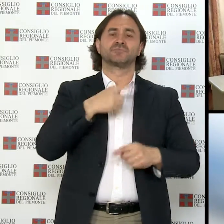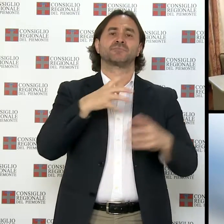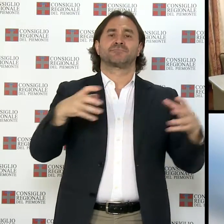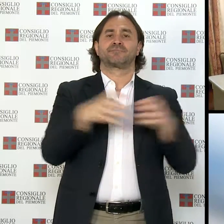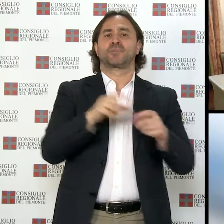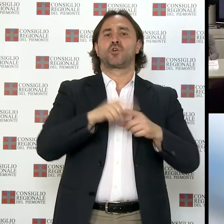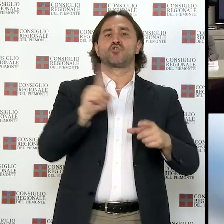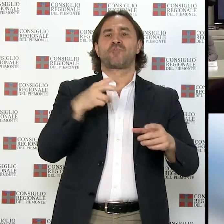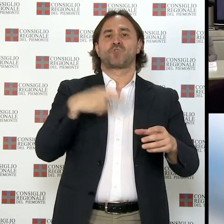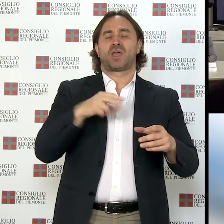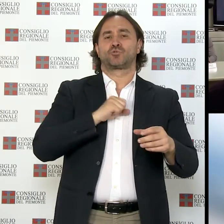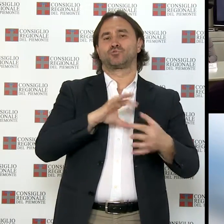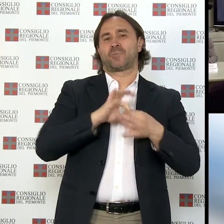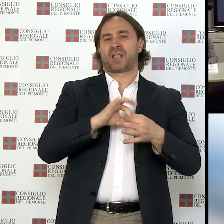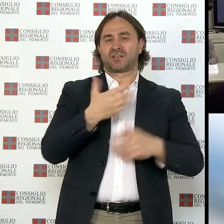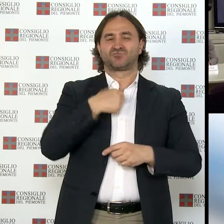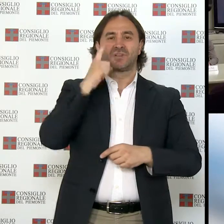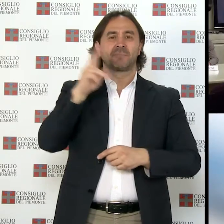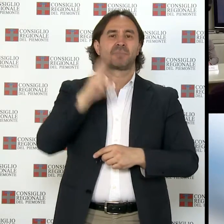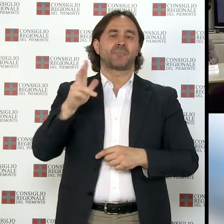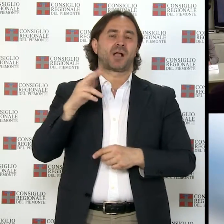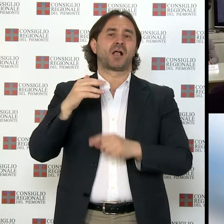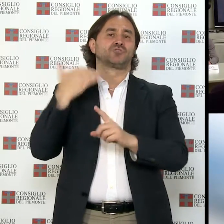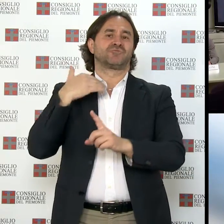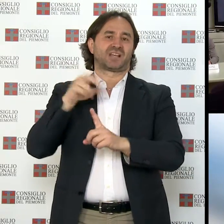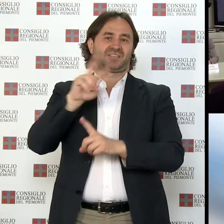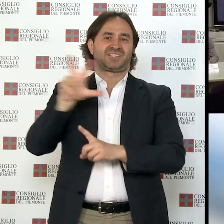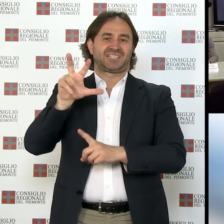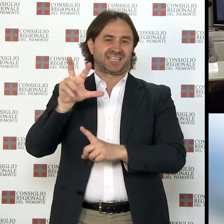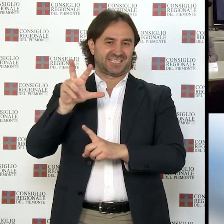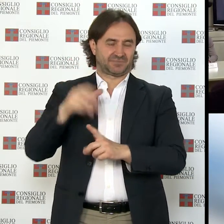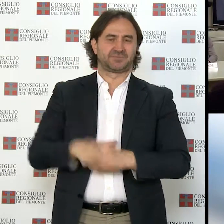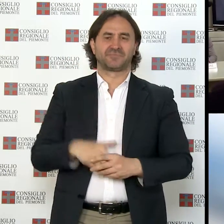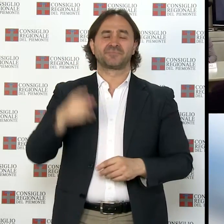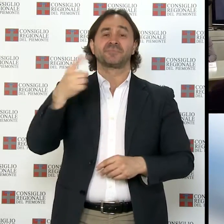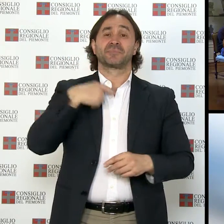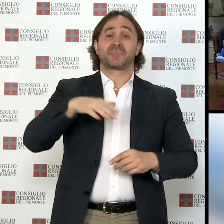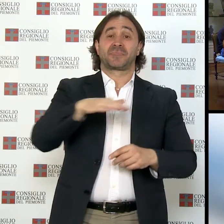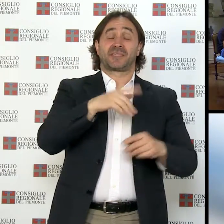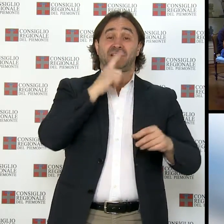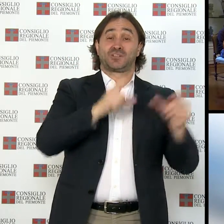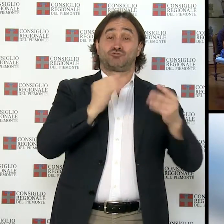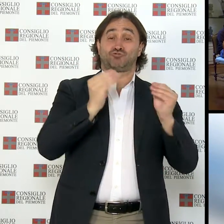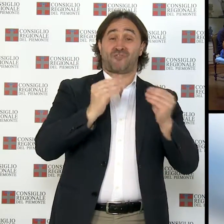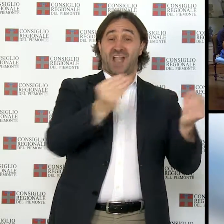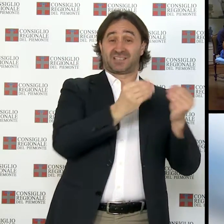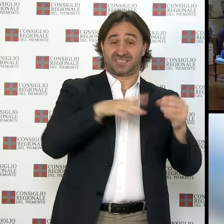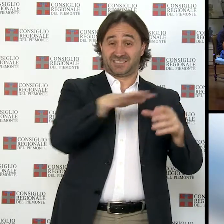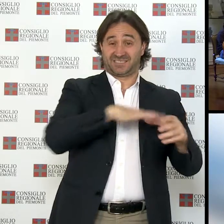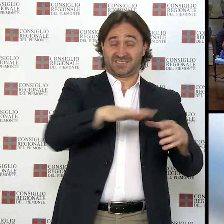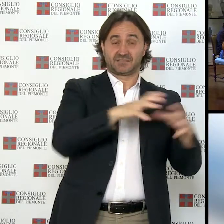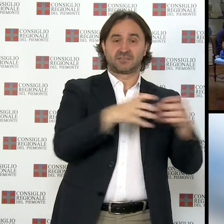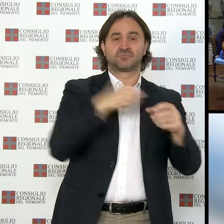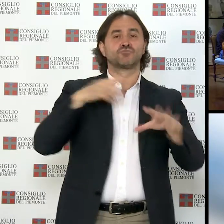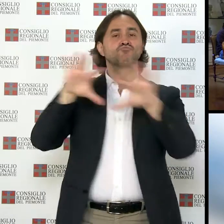della comunità Papa Giovanni XXIII, grazie al quale alcuni giovani di Torino da anni portano il loro sostegno alle popolazioni in diverse zone